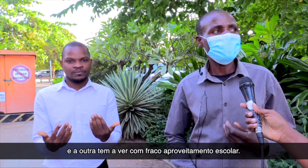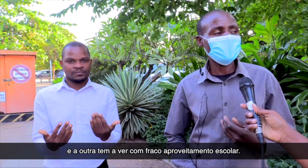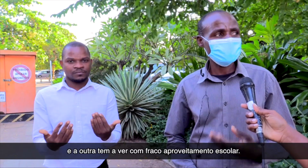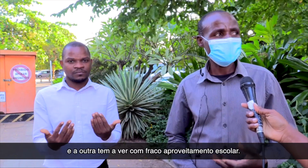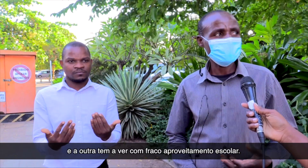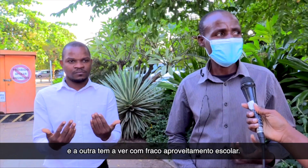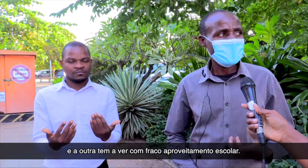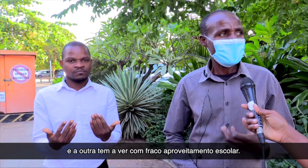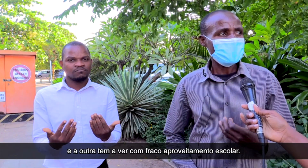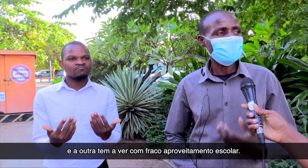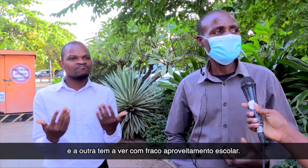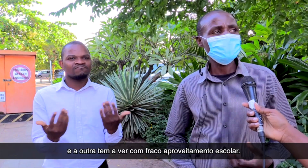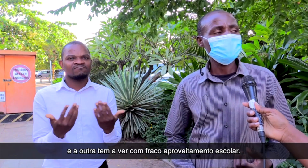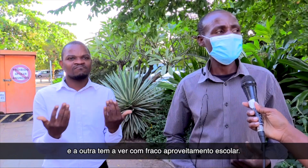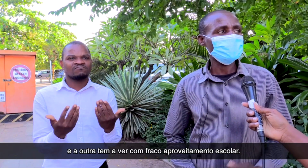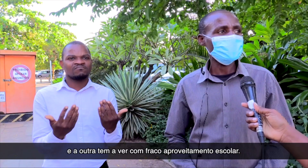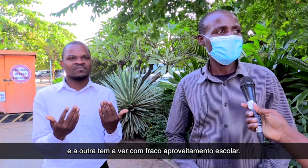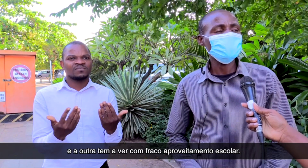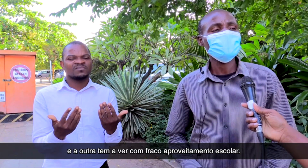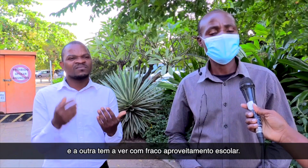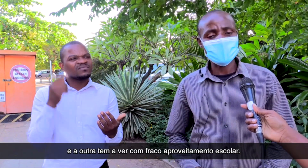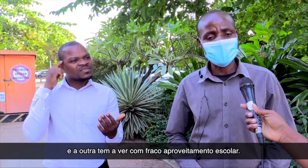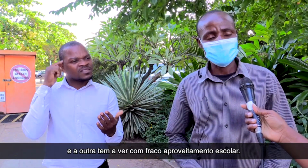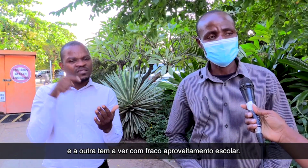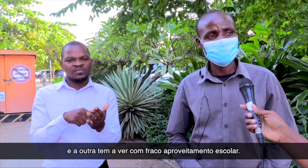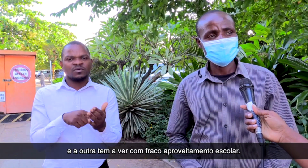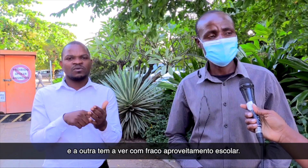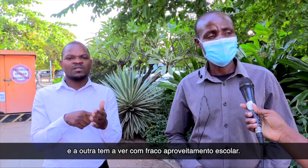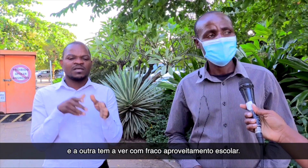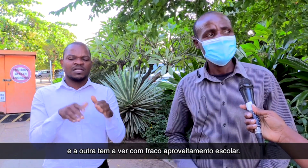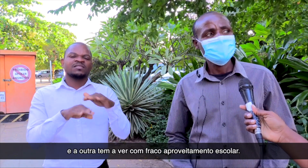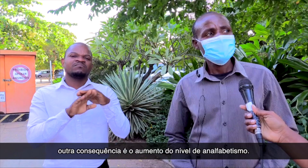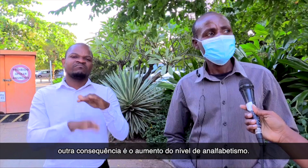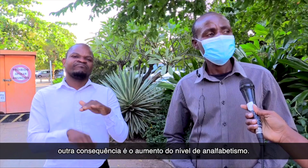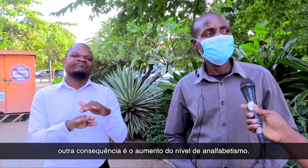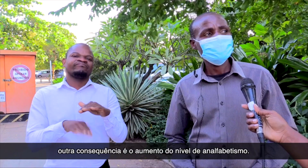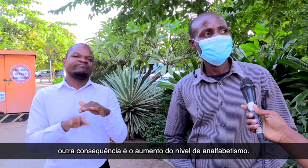a baixa mesmo em termos da escolaridade.